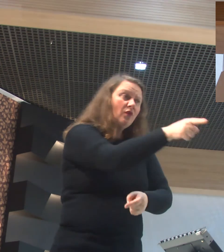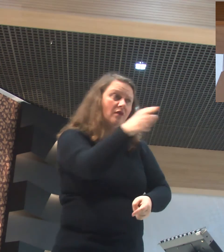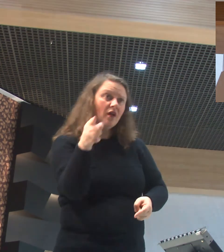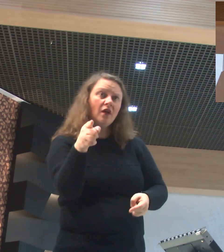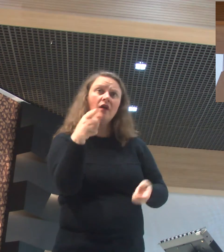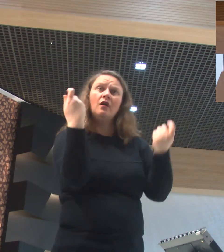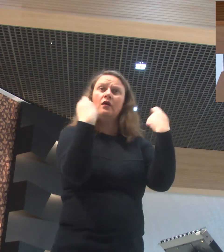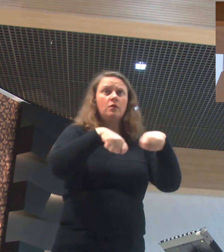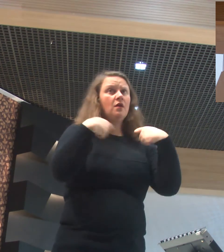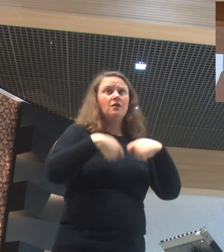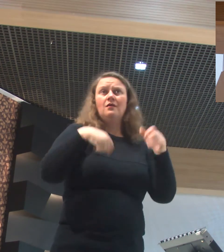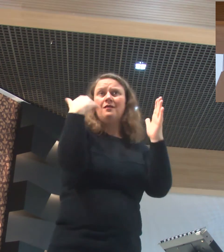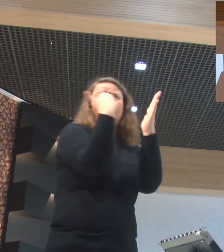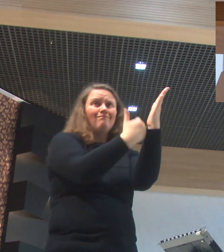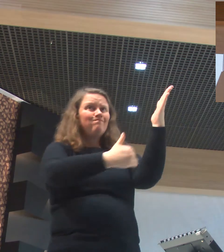ser